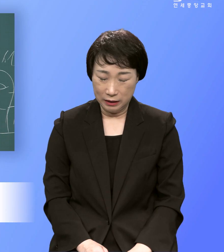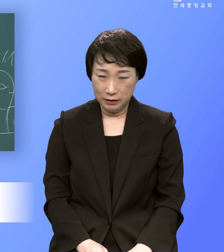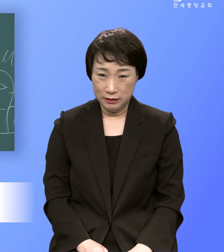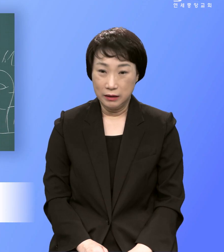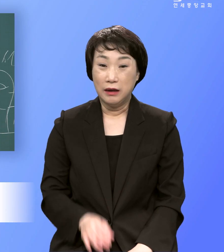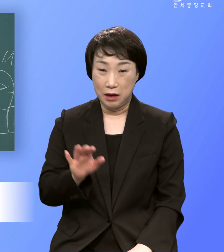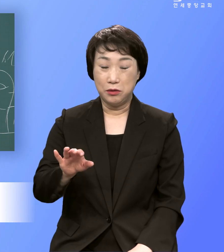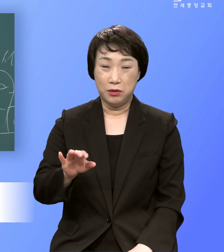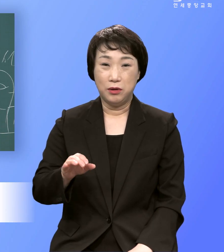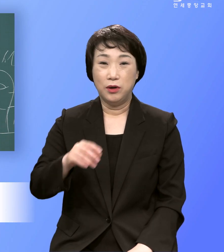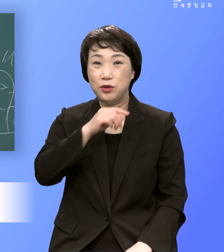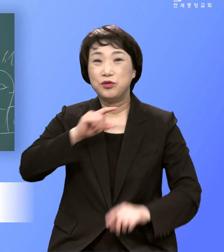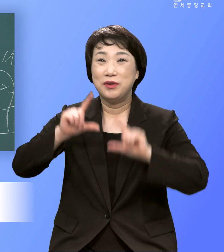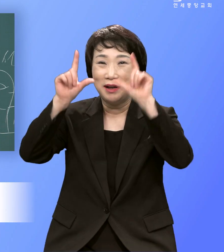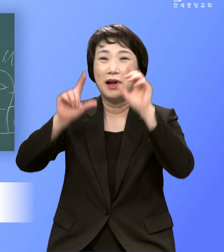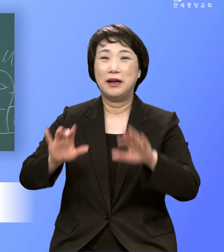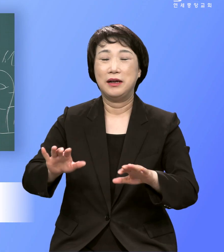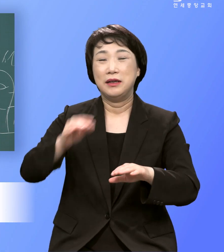주일날 왔어요.